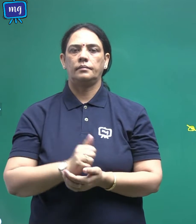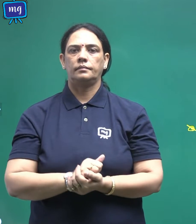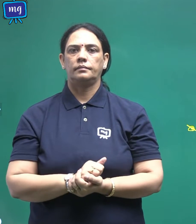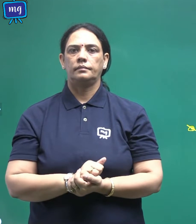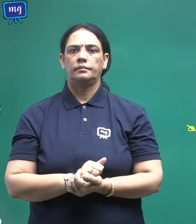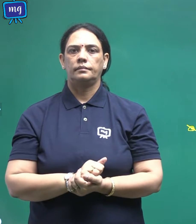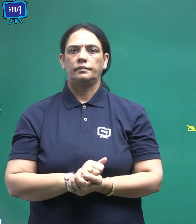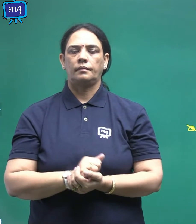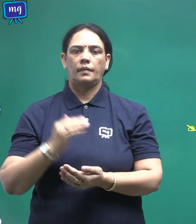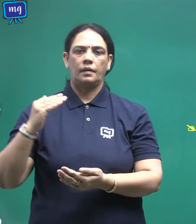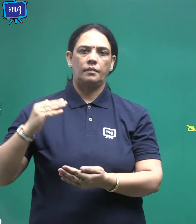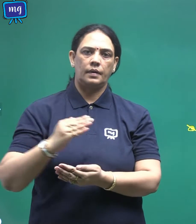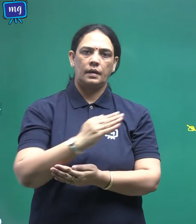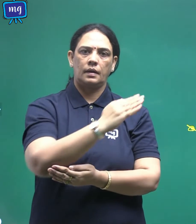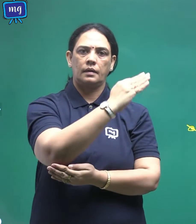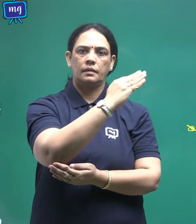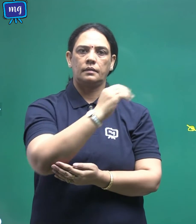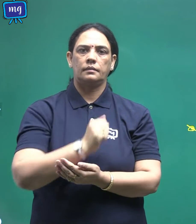विकर्ण